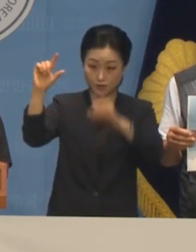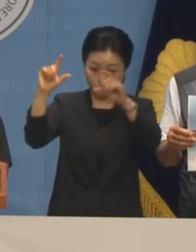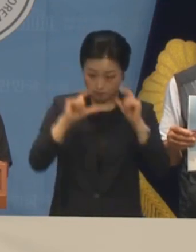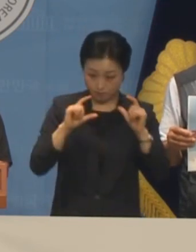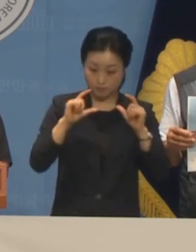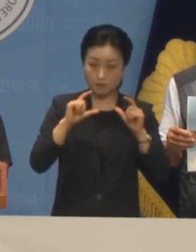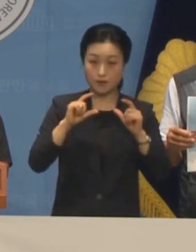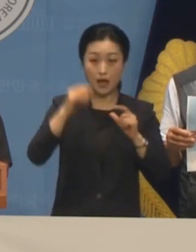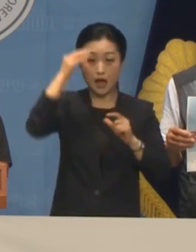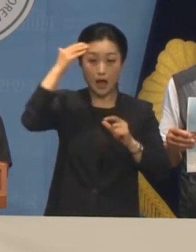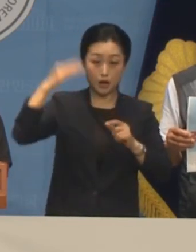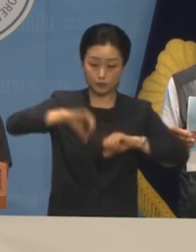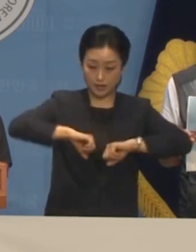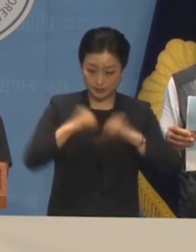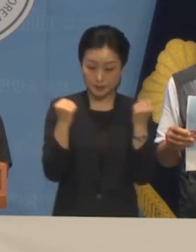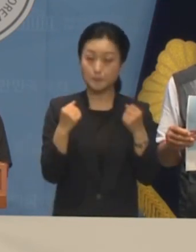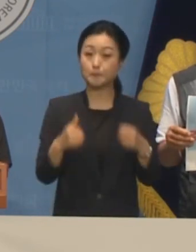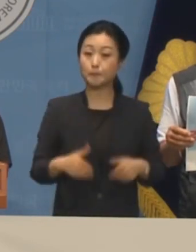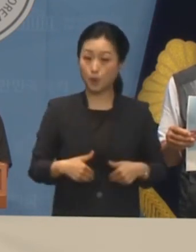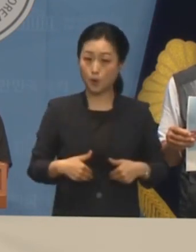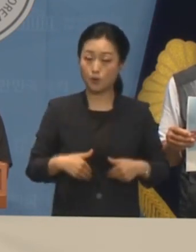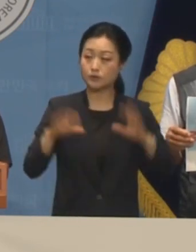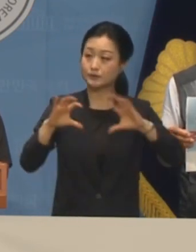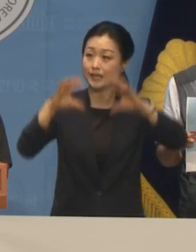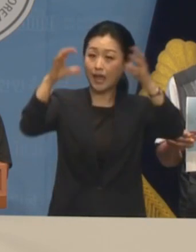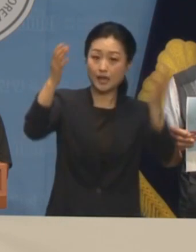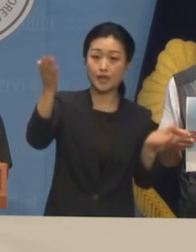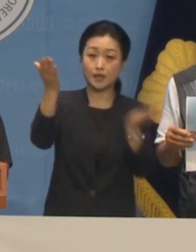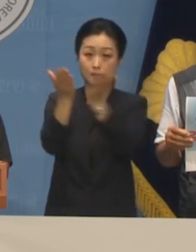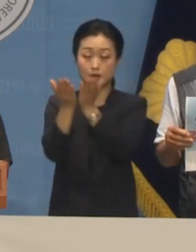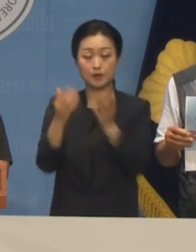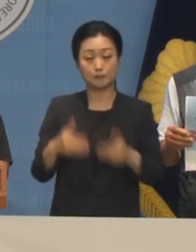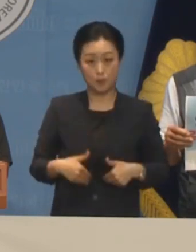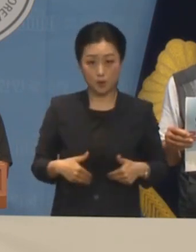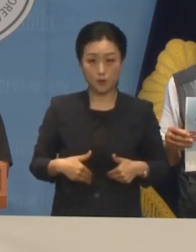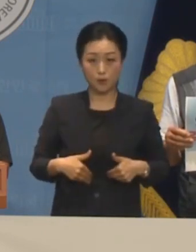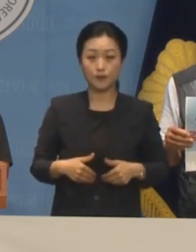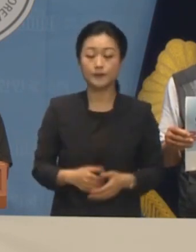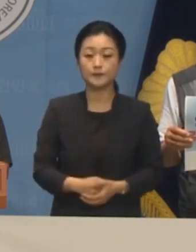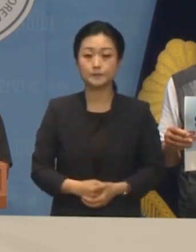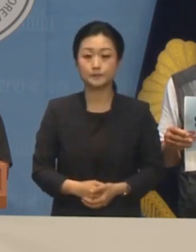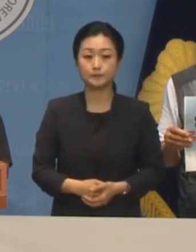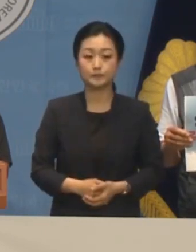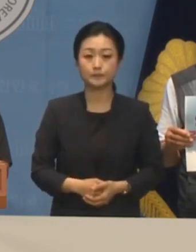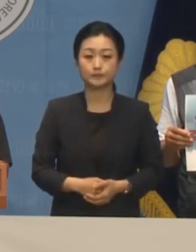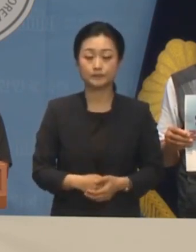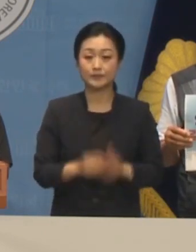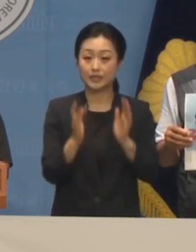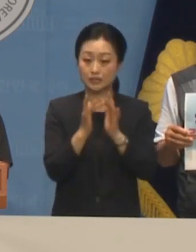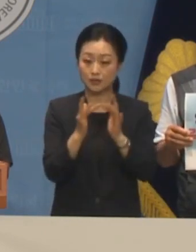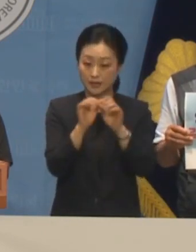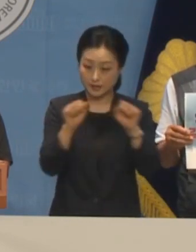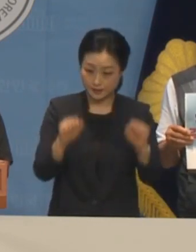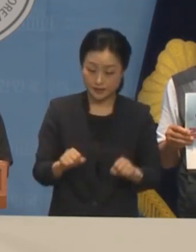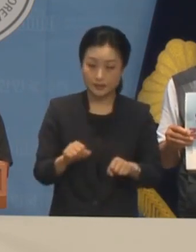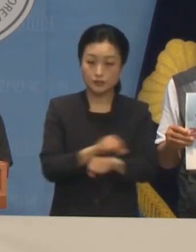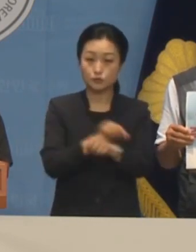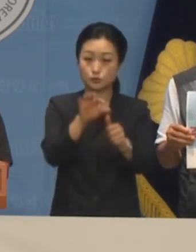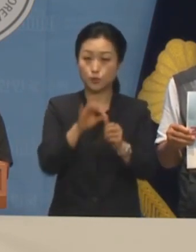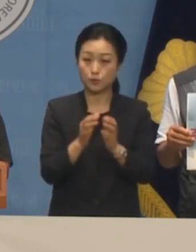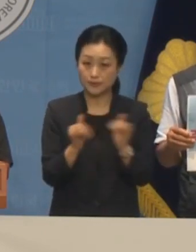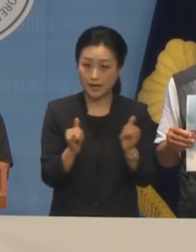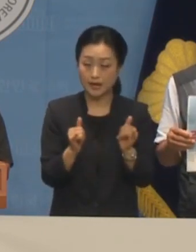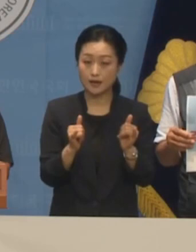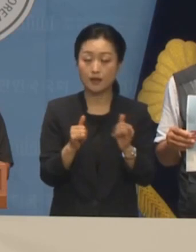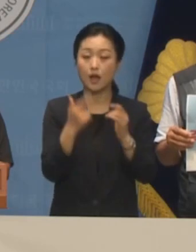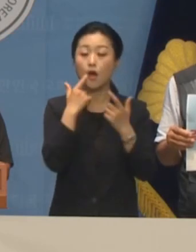하는 국제협약이 전 세계의 흐름입니다 이미 플랫폼 고동 기존